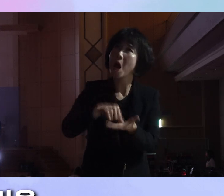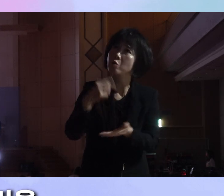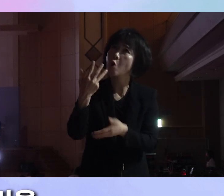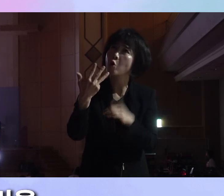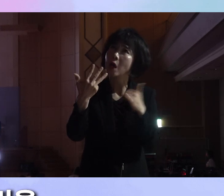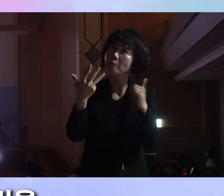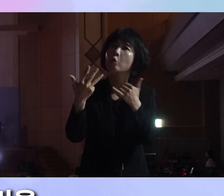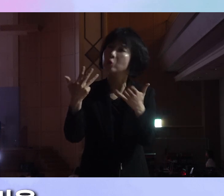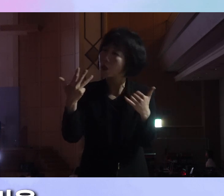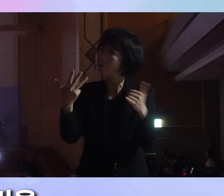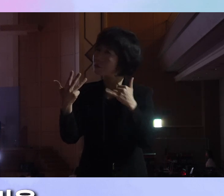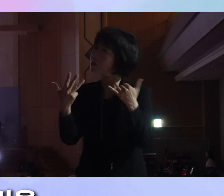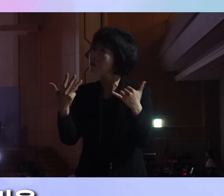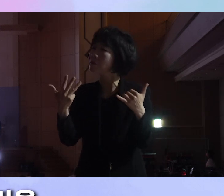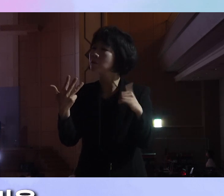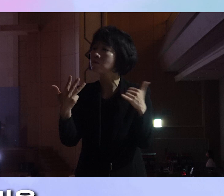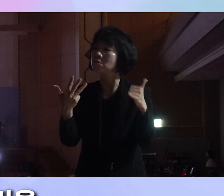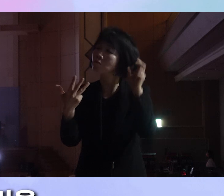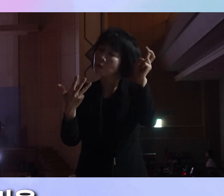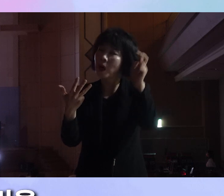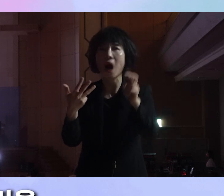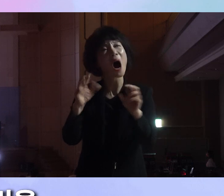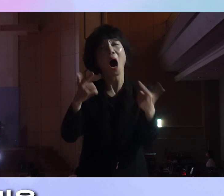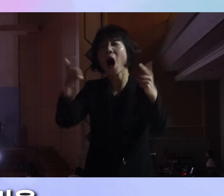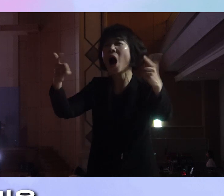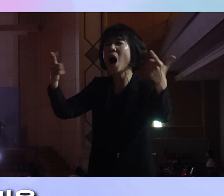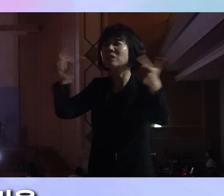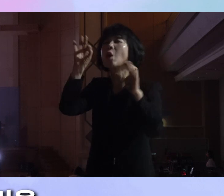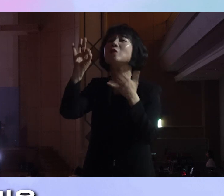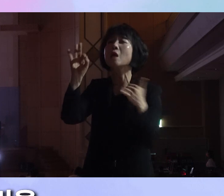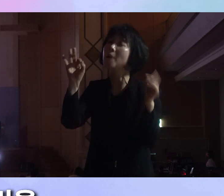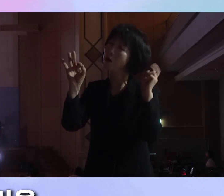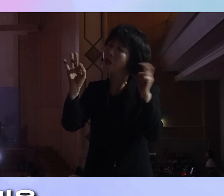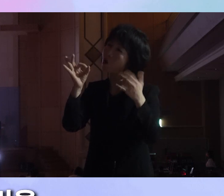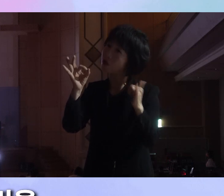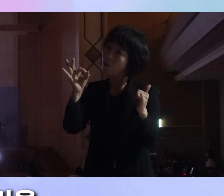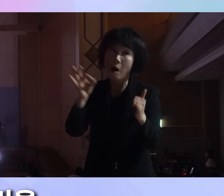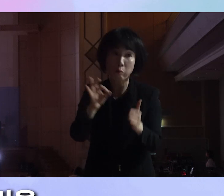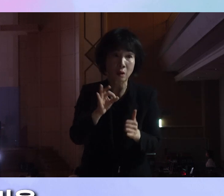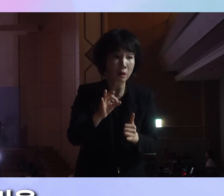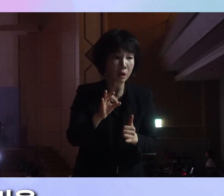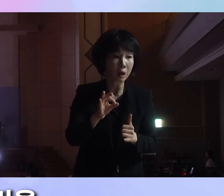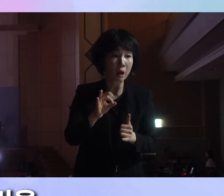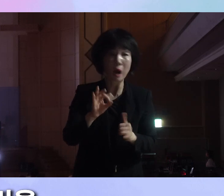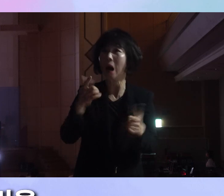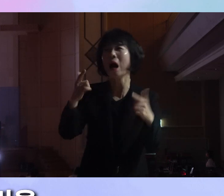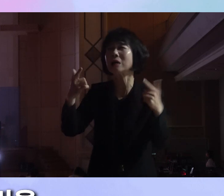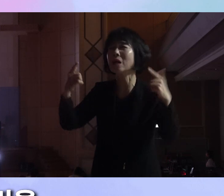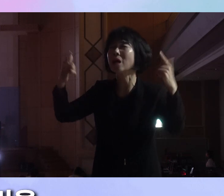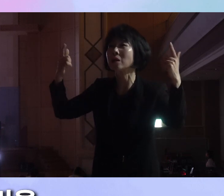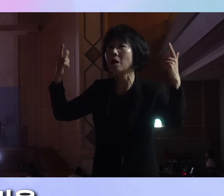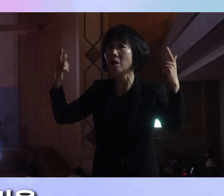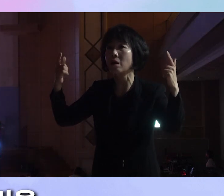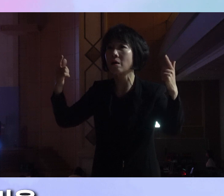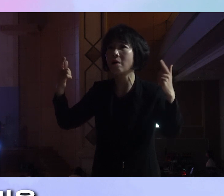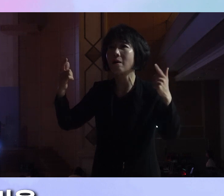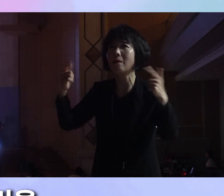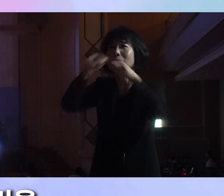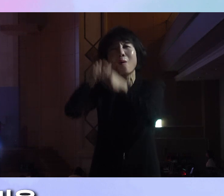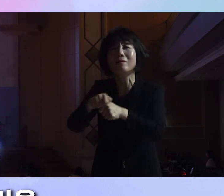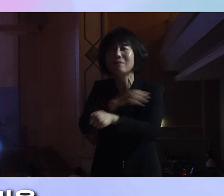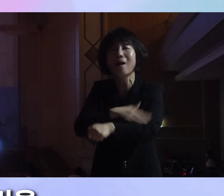8명이요. 8명. 아니 10명이요. 10명? 사실 잘